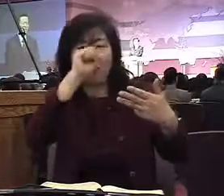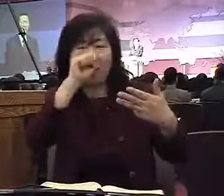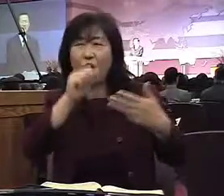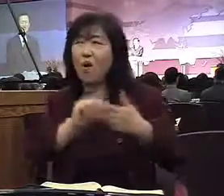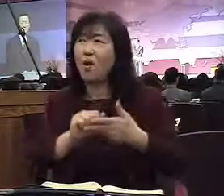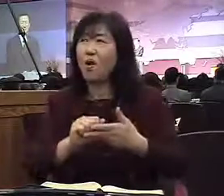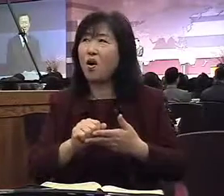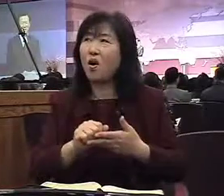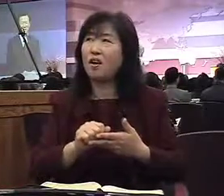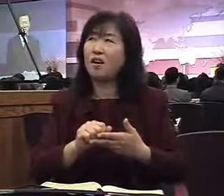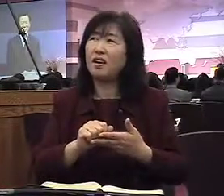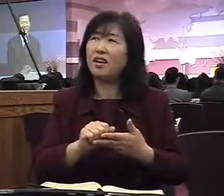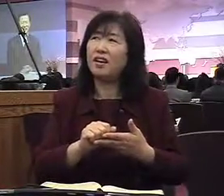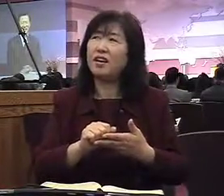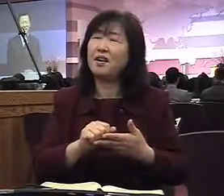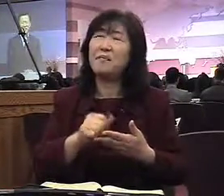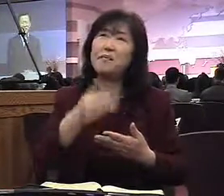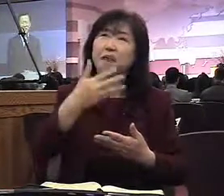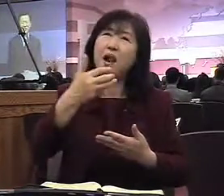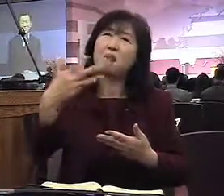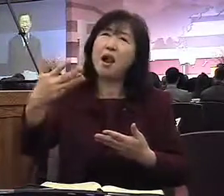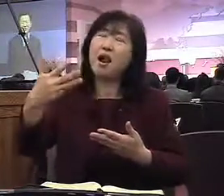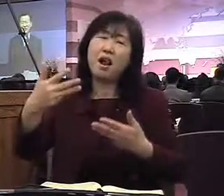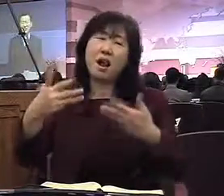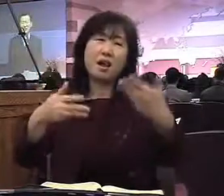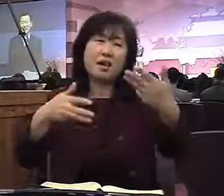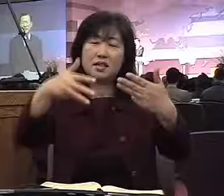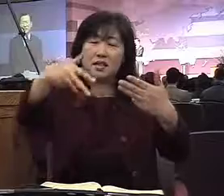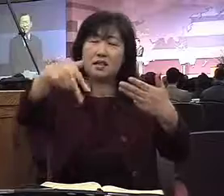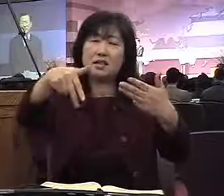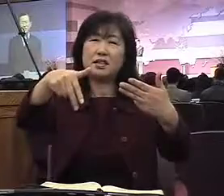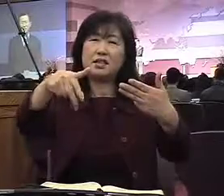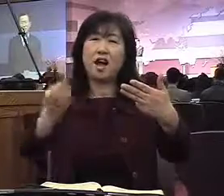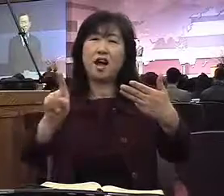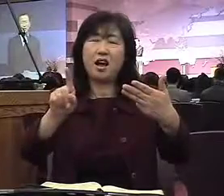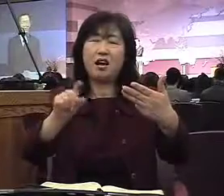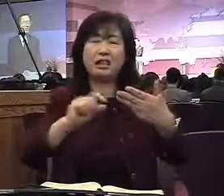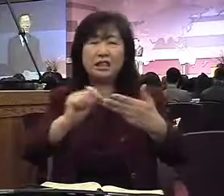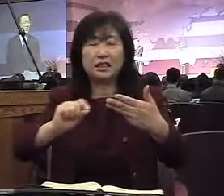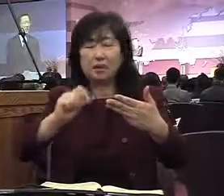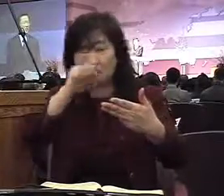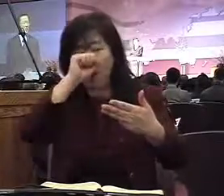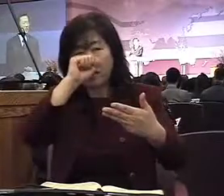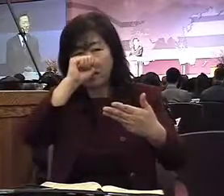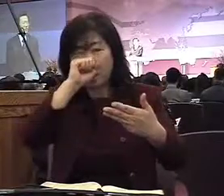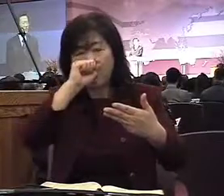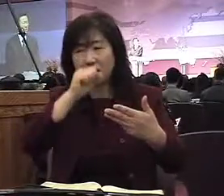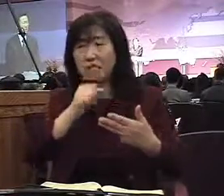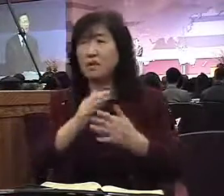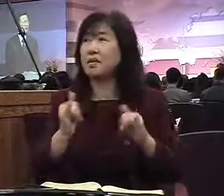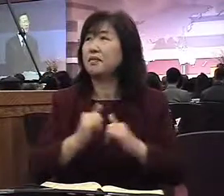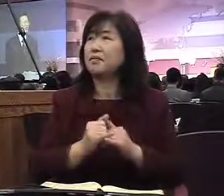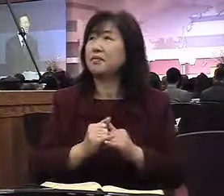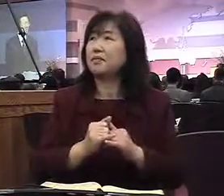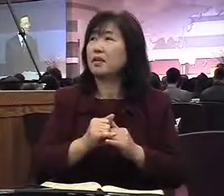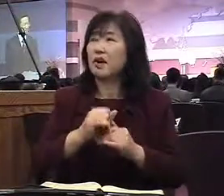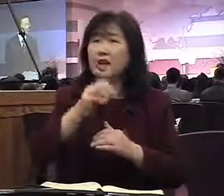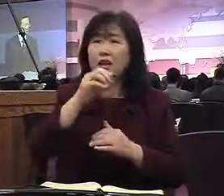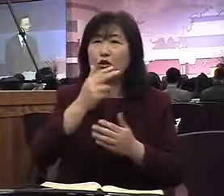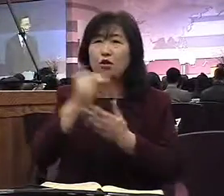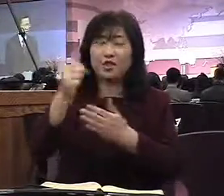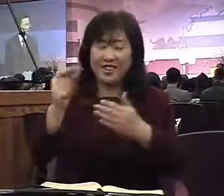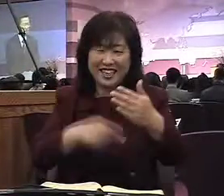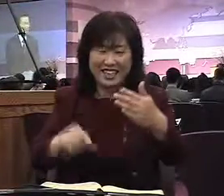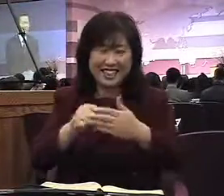시작한답니다. 그렇게 팔자를 좋아해요. 아무튼 우리가 주님 안에서 좋은 팔자들이